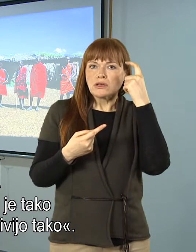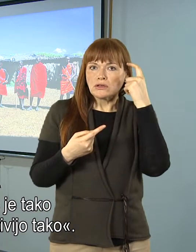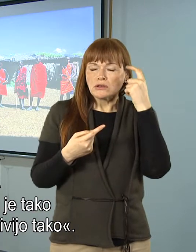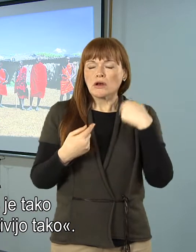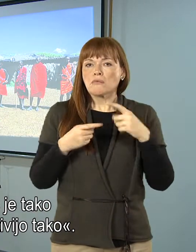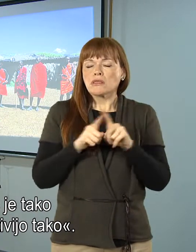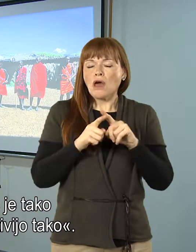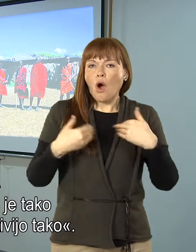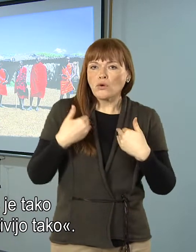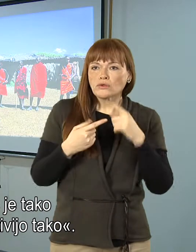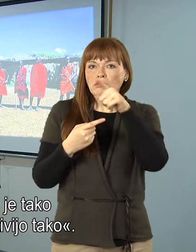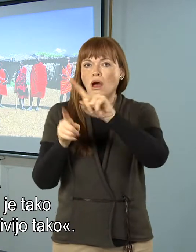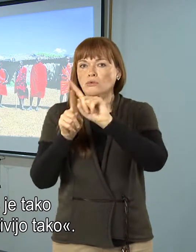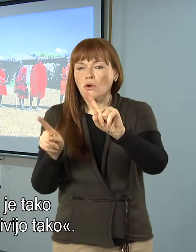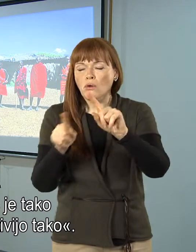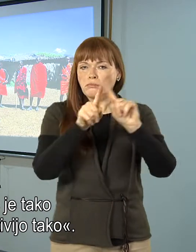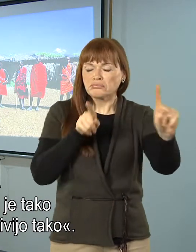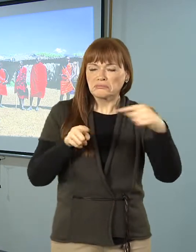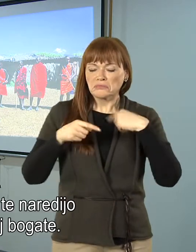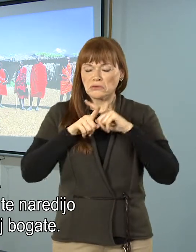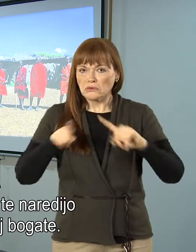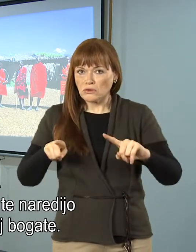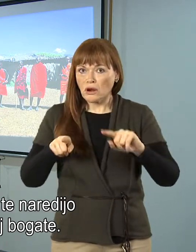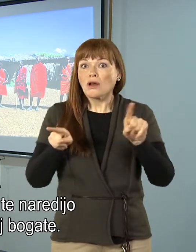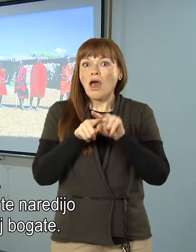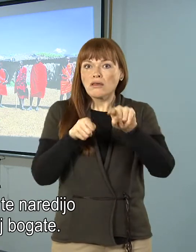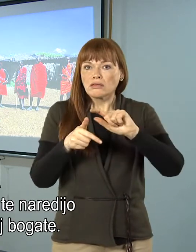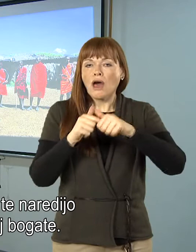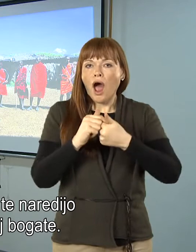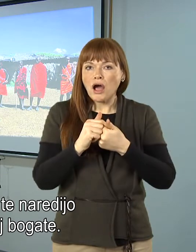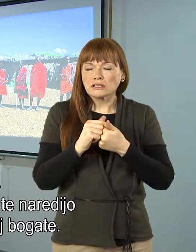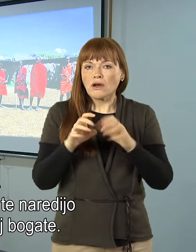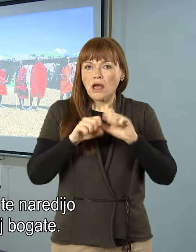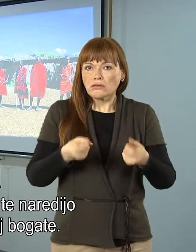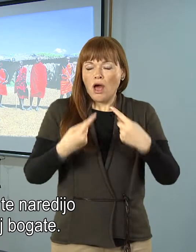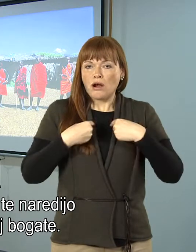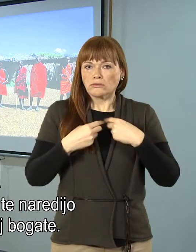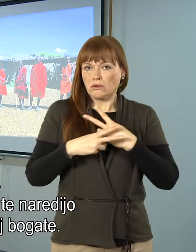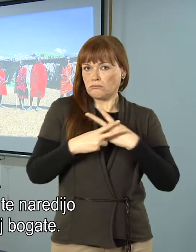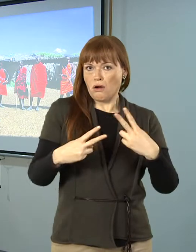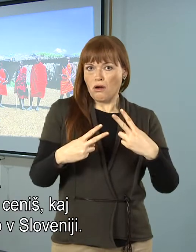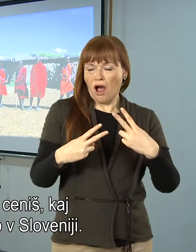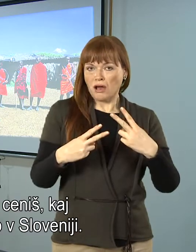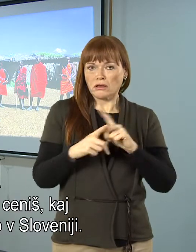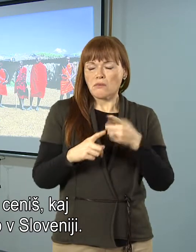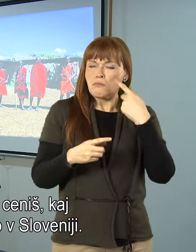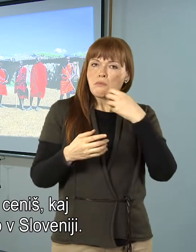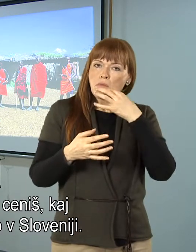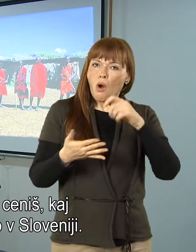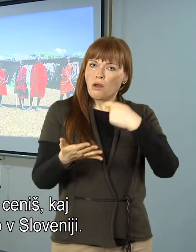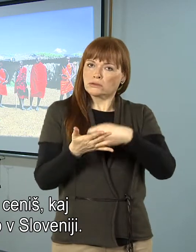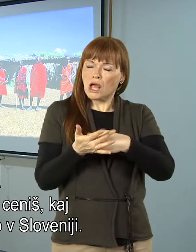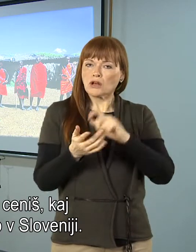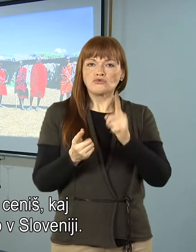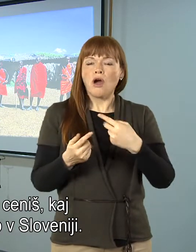pri njih živimo tako, pri njih živijo tako. In ravno takšne stvari te potem naredijo veliko bolj bogatega in veliko bolj ceniš tudi,